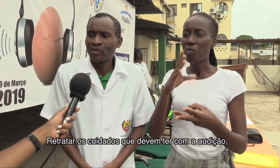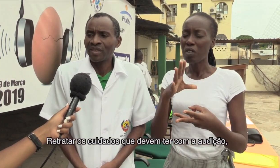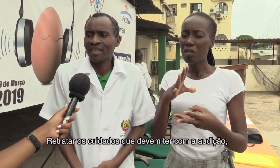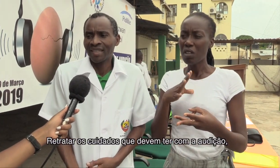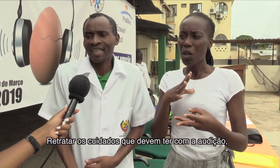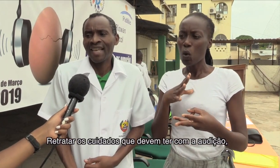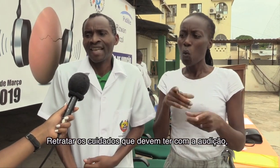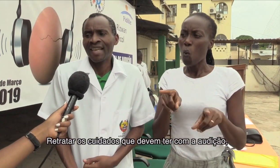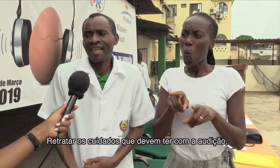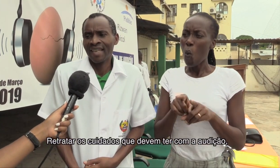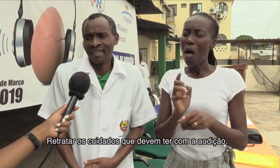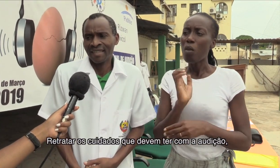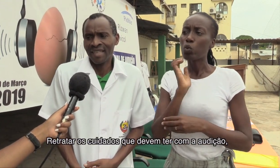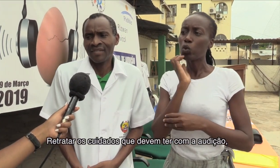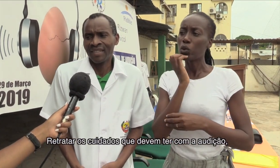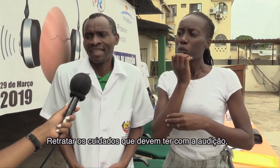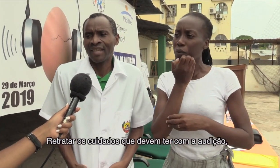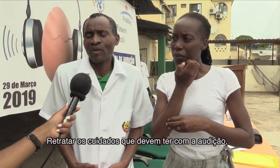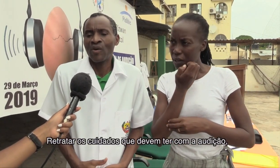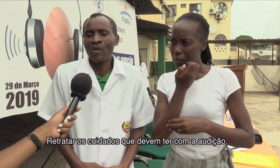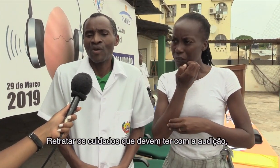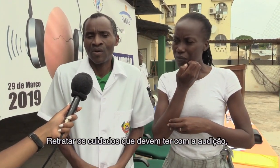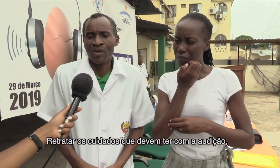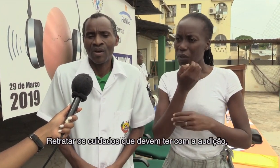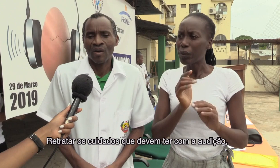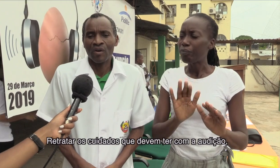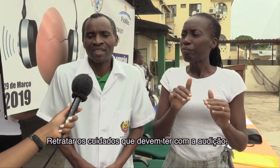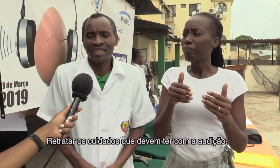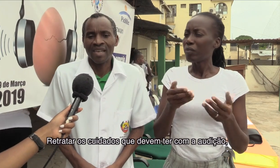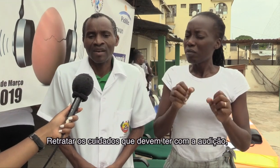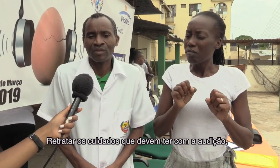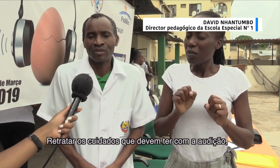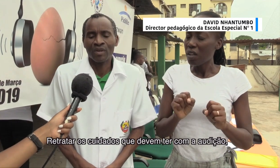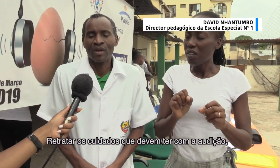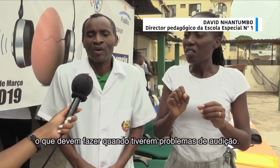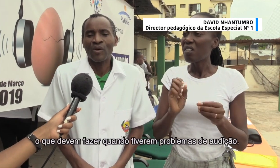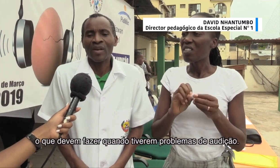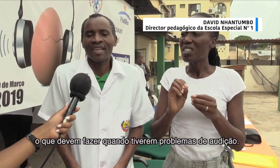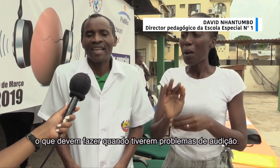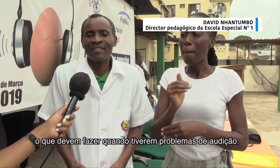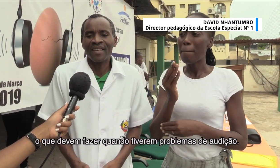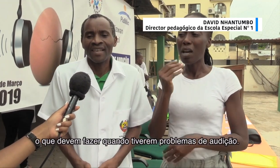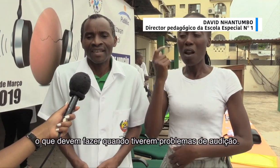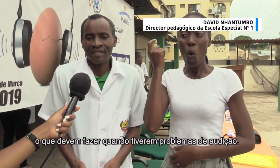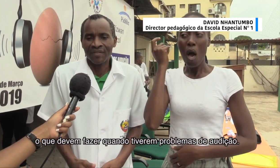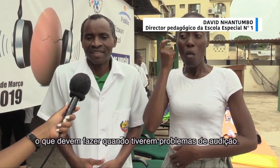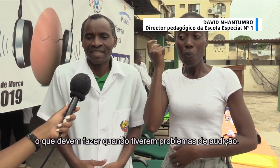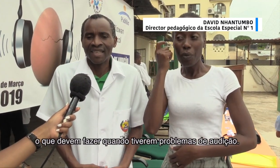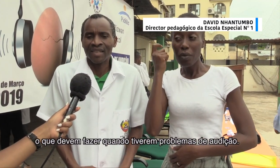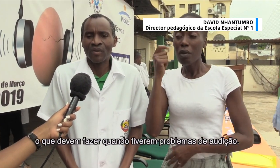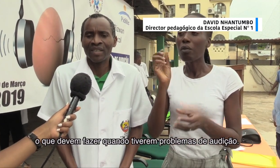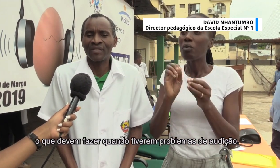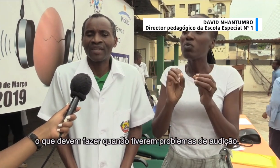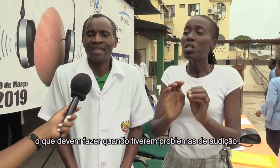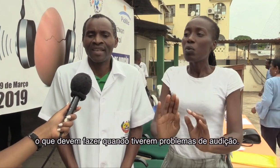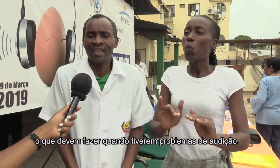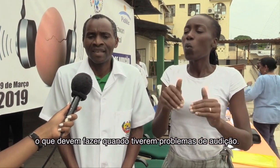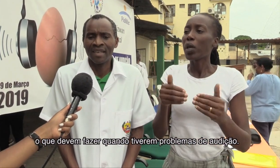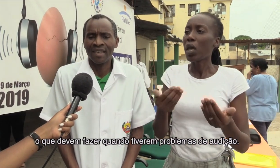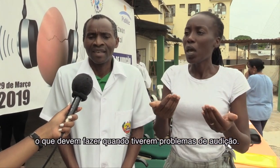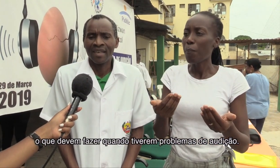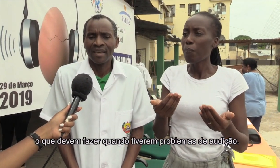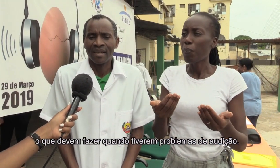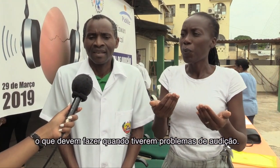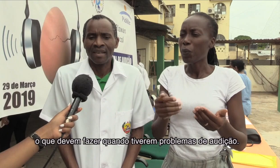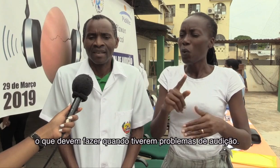cuidados devem ter com a audição. O que devem fazer quando tiverem